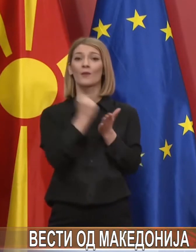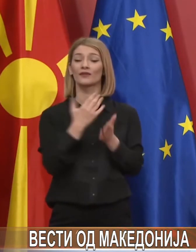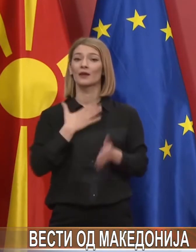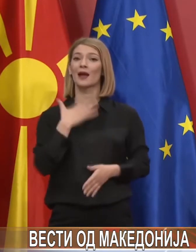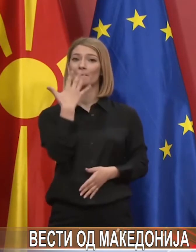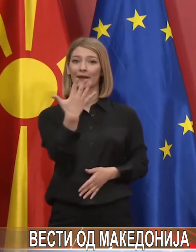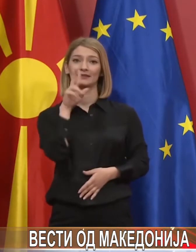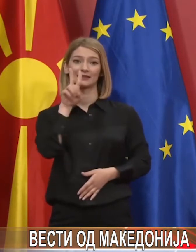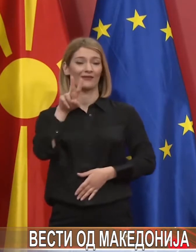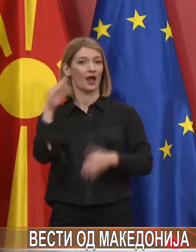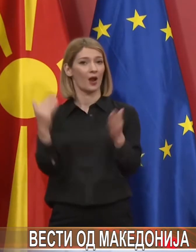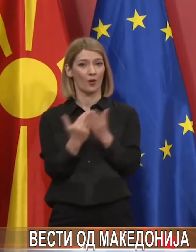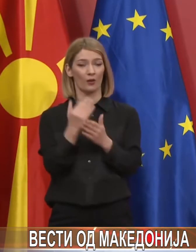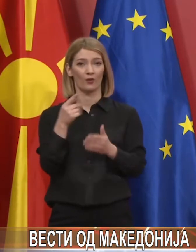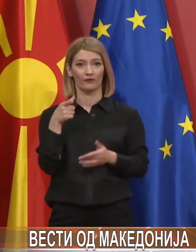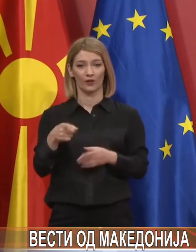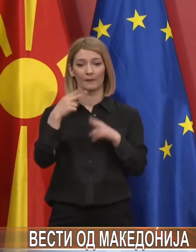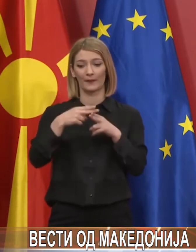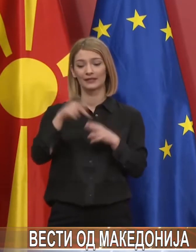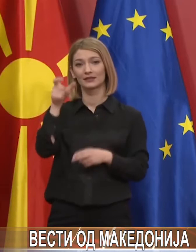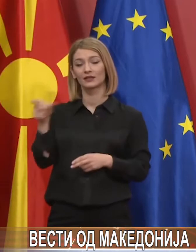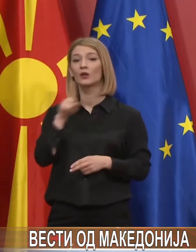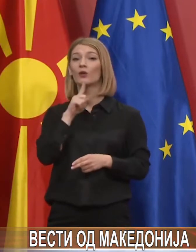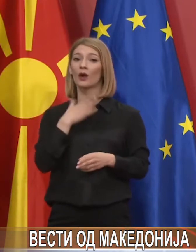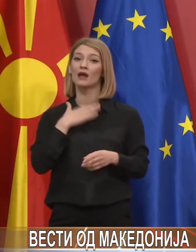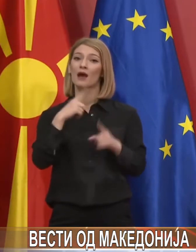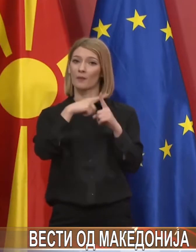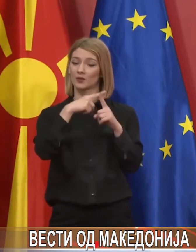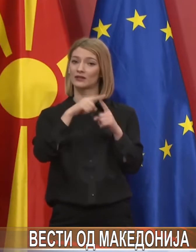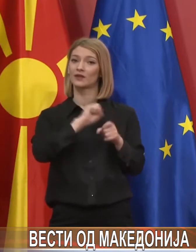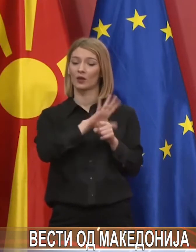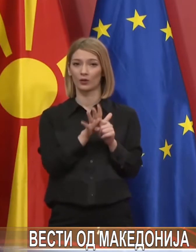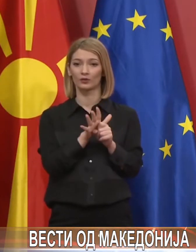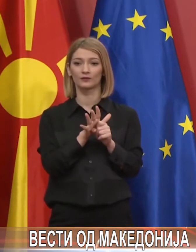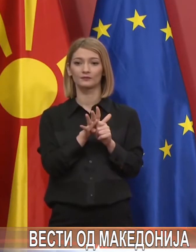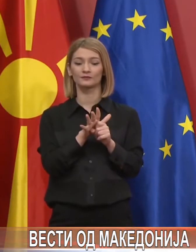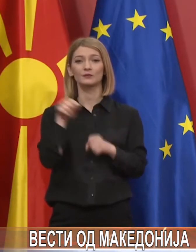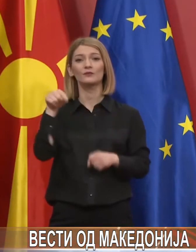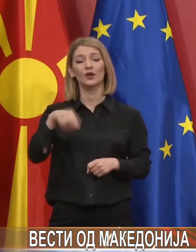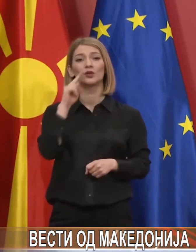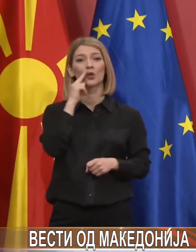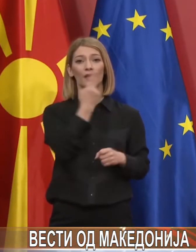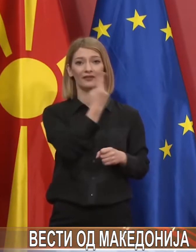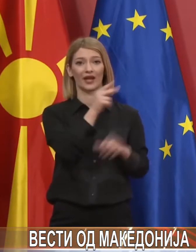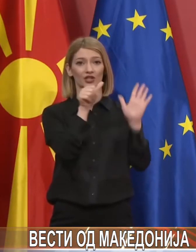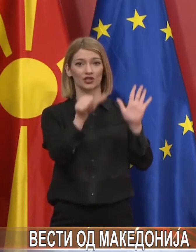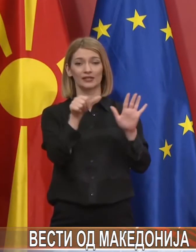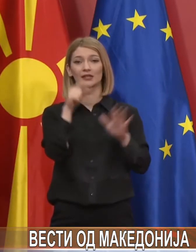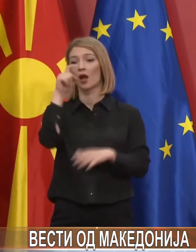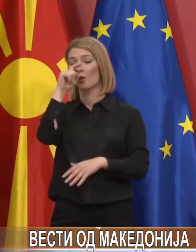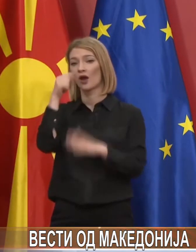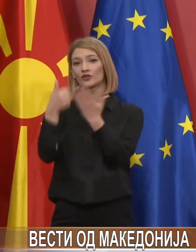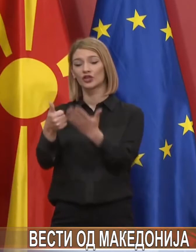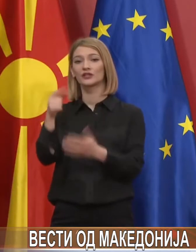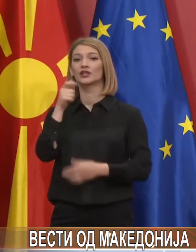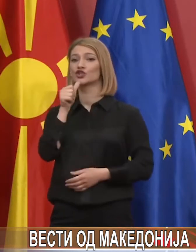како да го решиме овој проблем. Станува збор за 450 решенија за кои очекувавме помош од МВР, но тие не